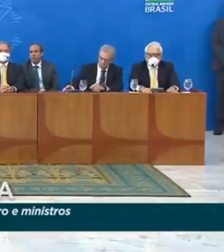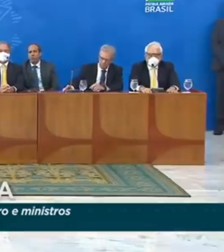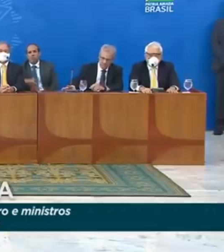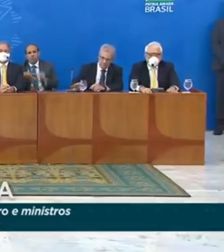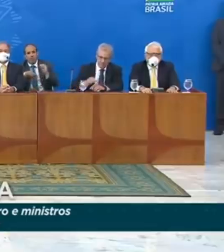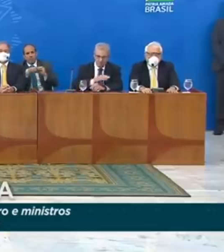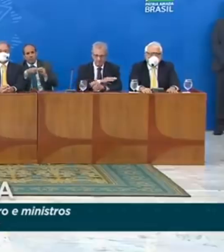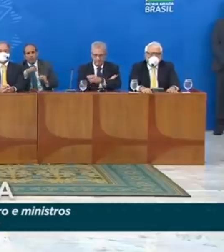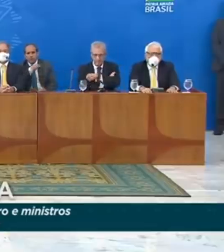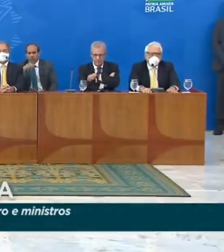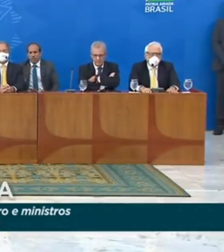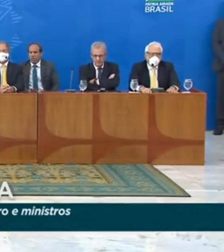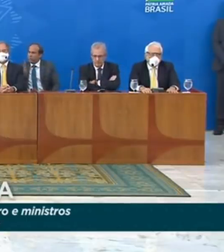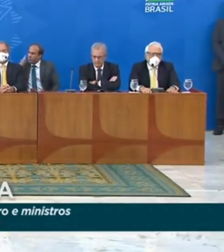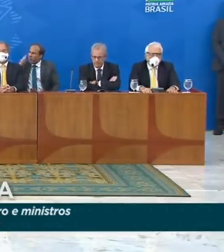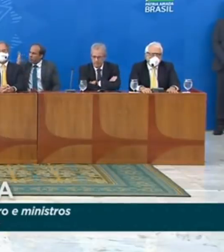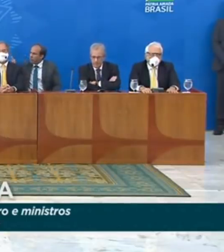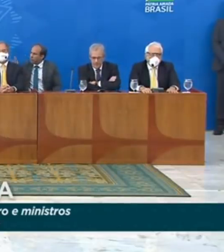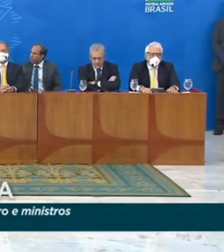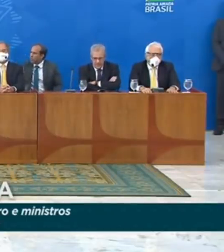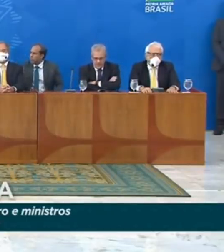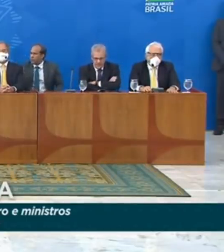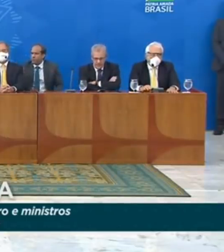Ministro Tarcísio, por favor.